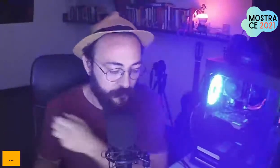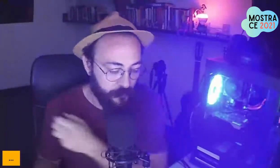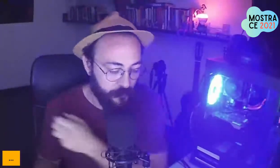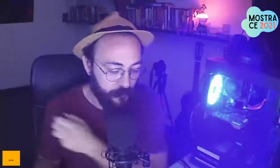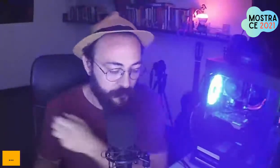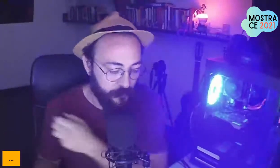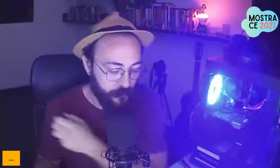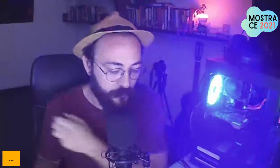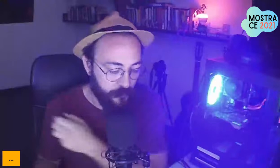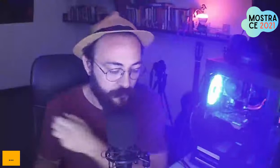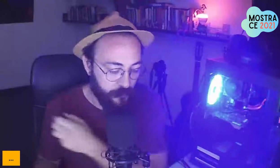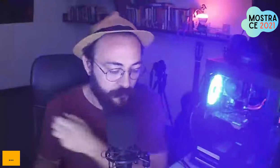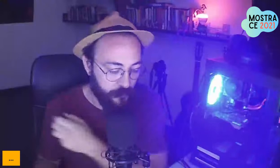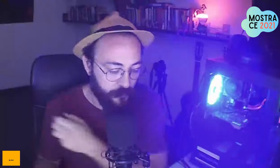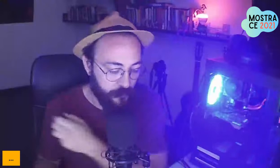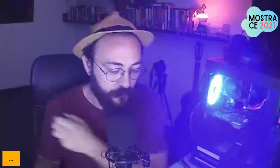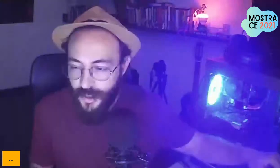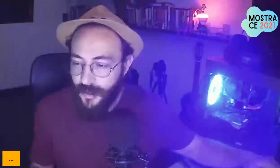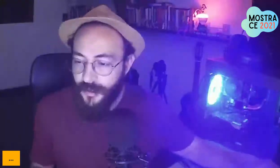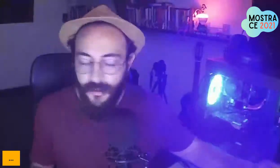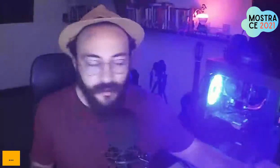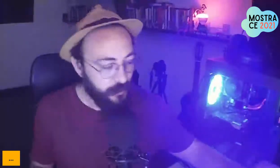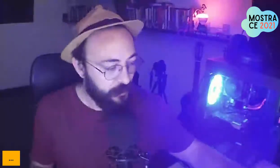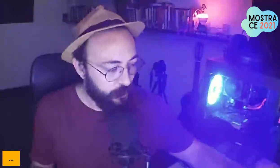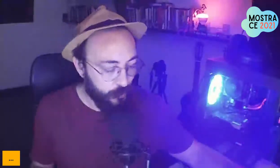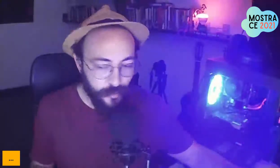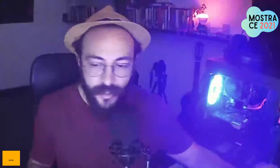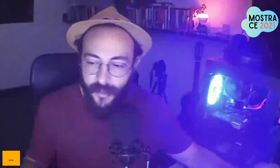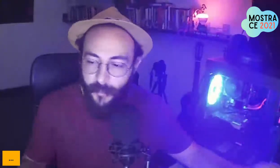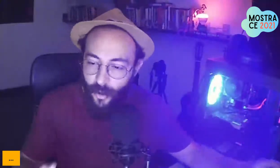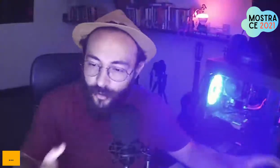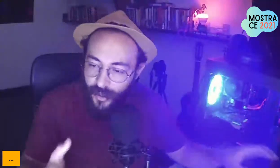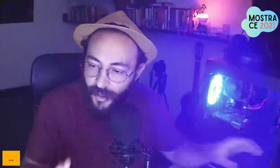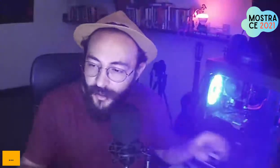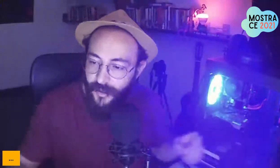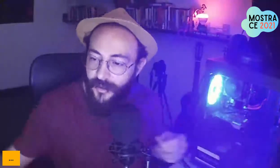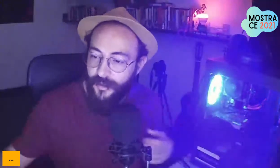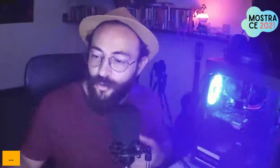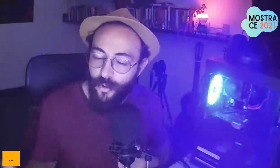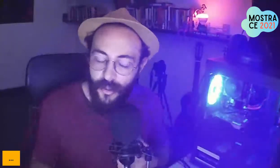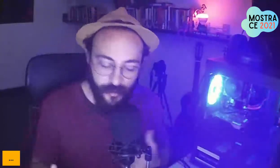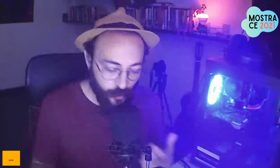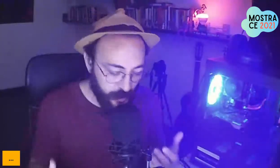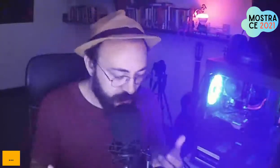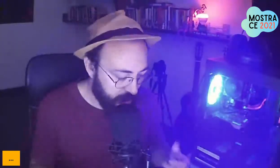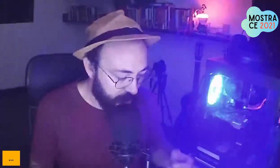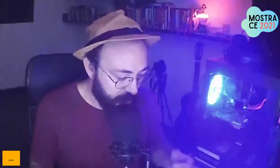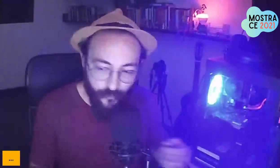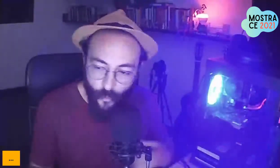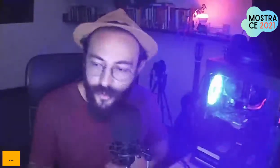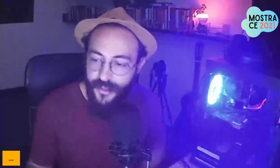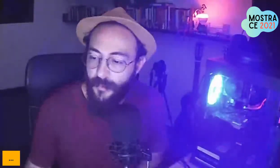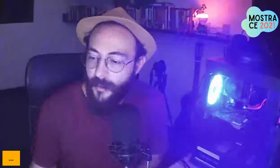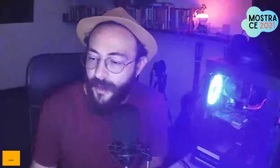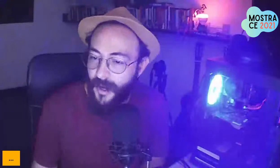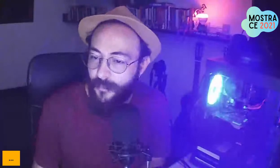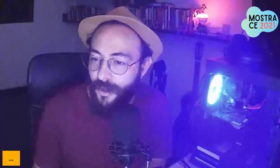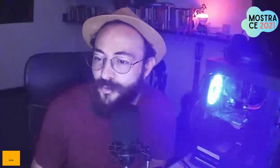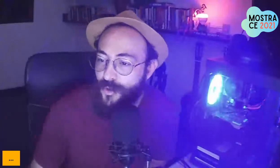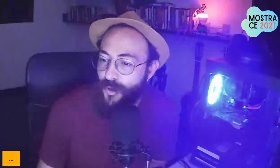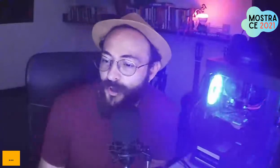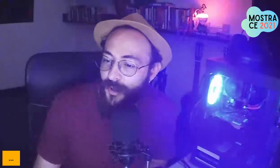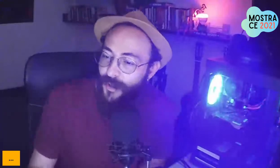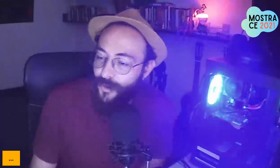poema, dessa apresentação artística. Então, nada melhor do que toda essa força para